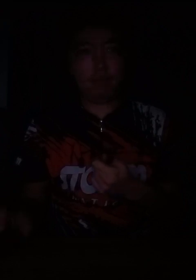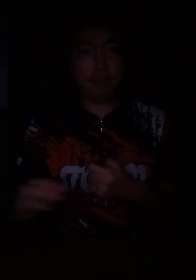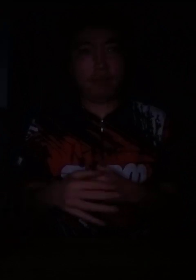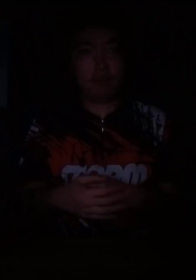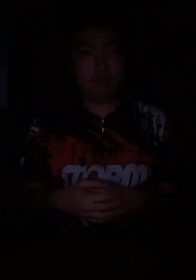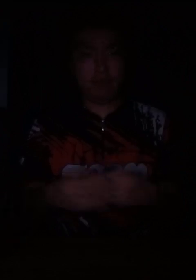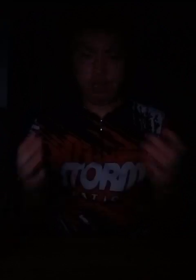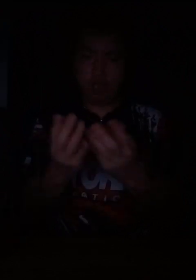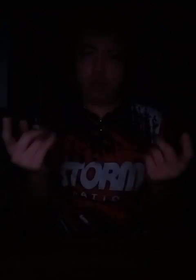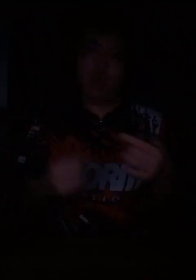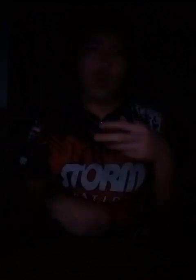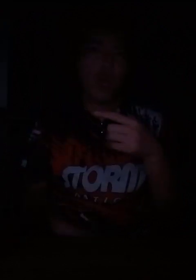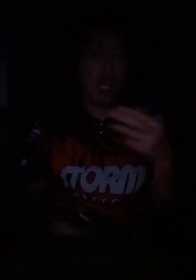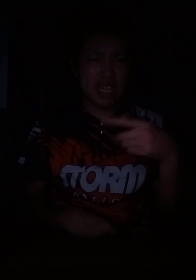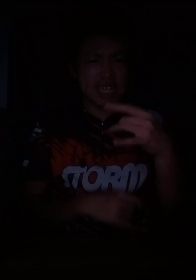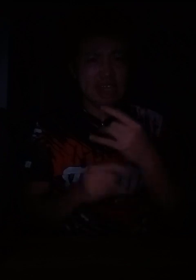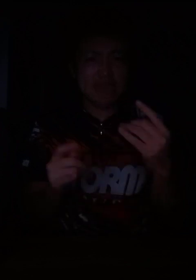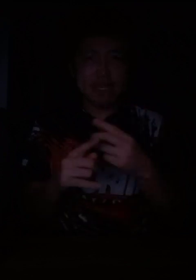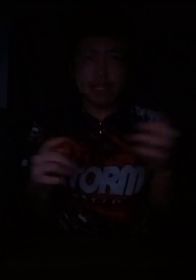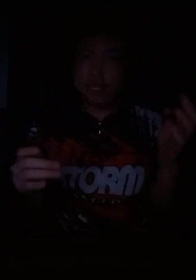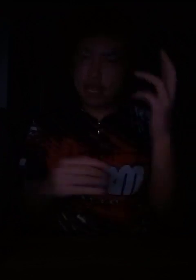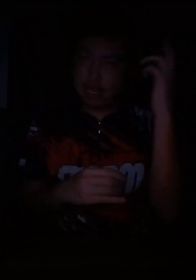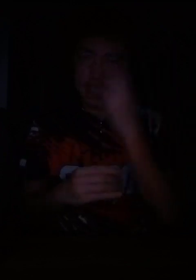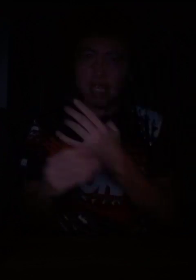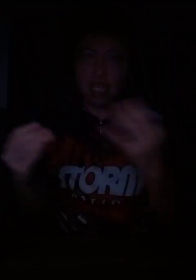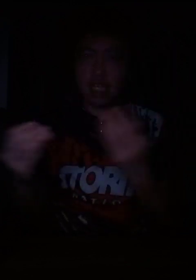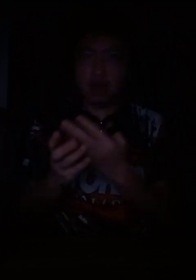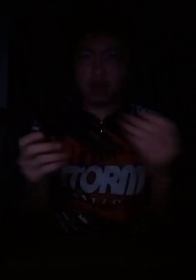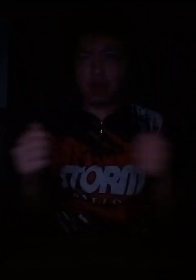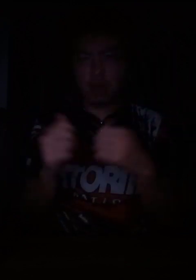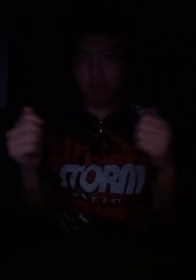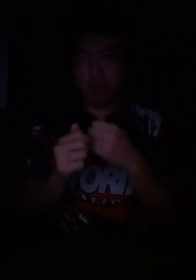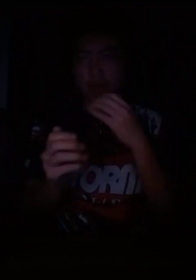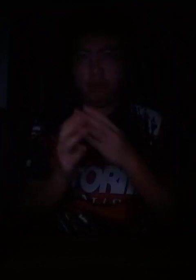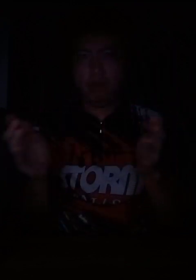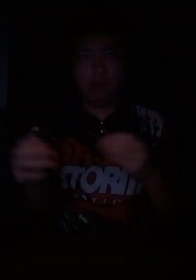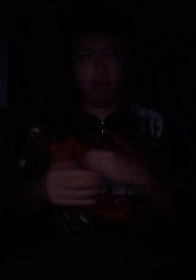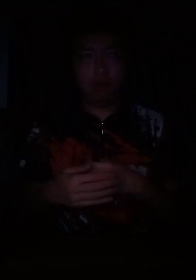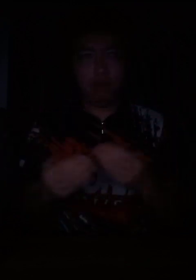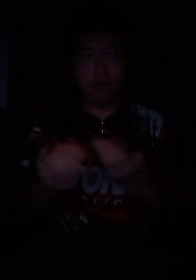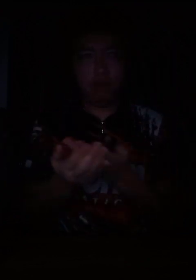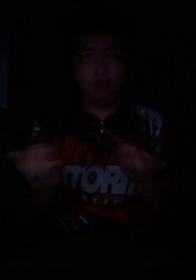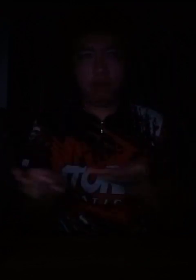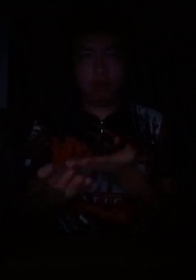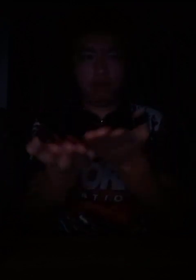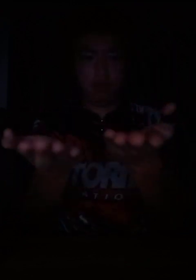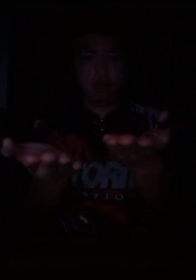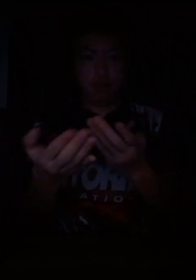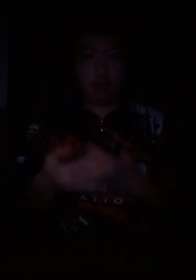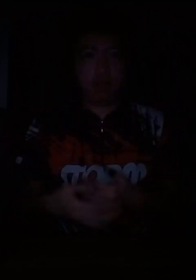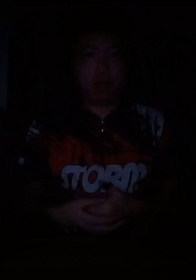뉴스 앵커를 겸하고 있는 손석희 JTBC 사장이 폭행 시비에 휘말렸습니다. 김도현 기자가 보도합니다.